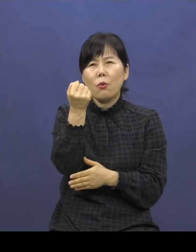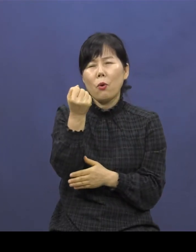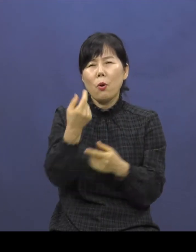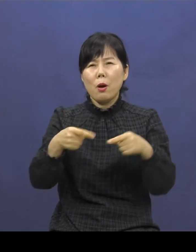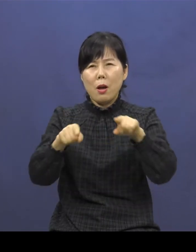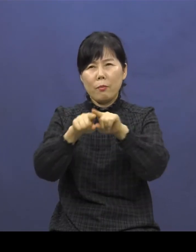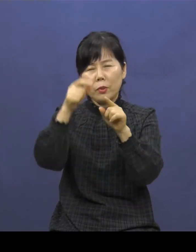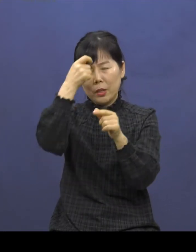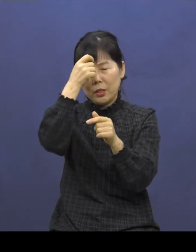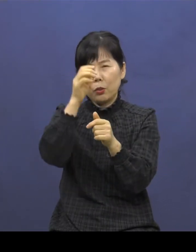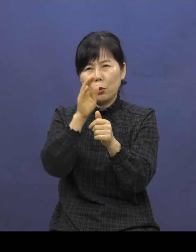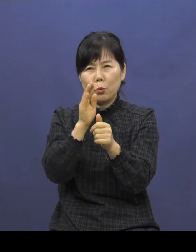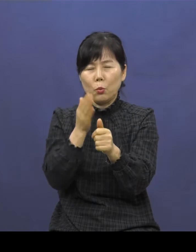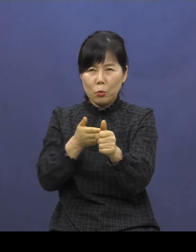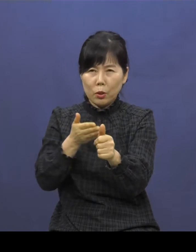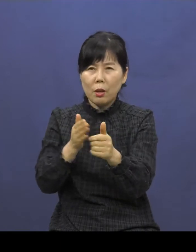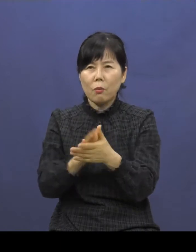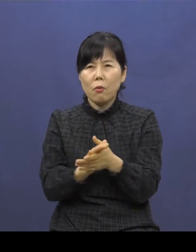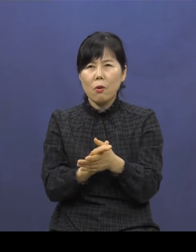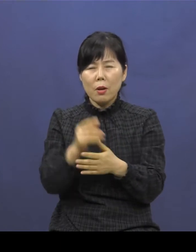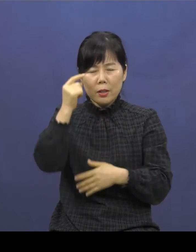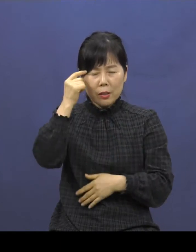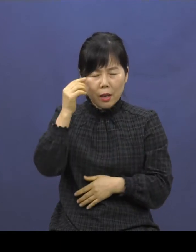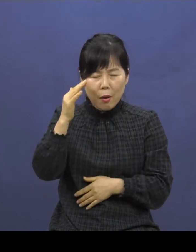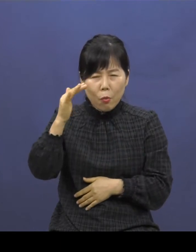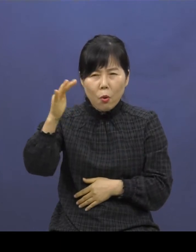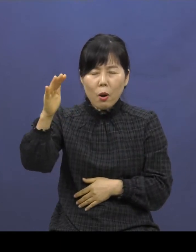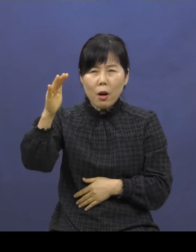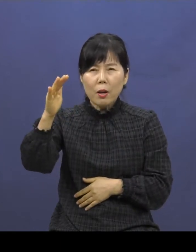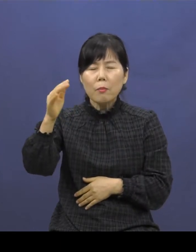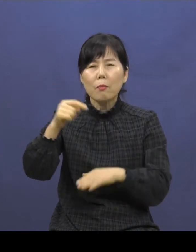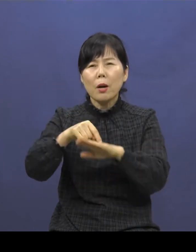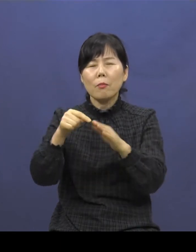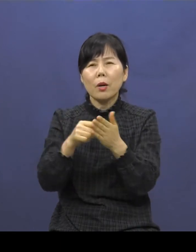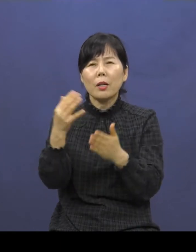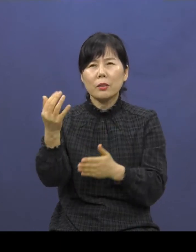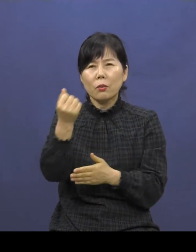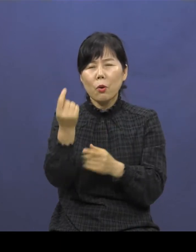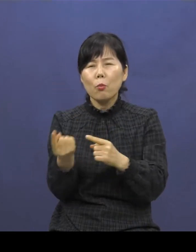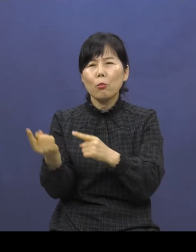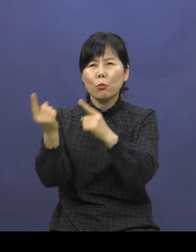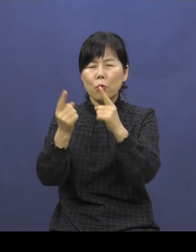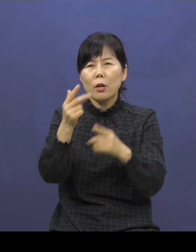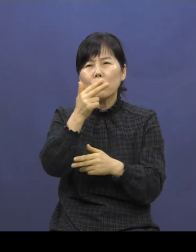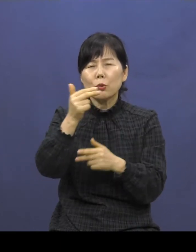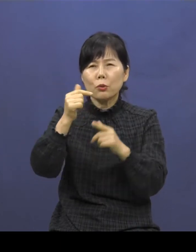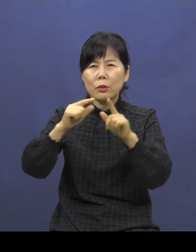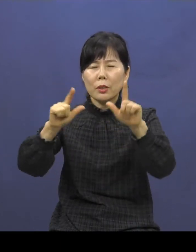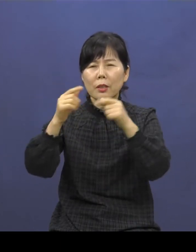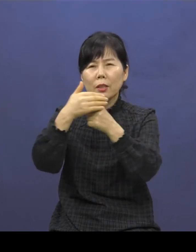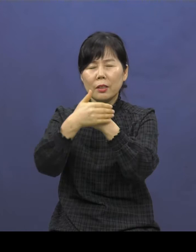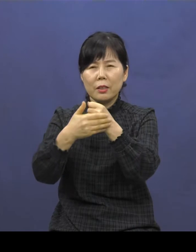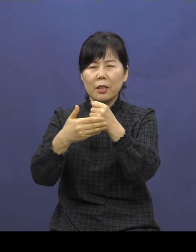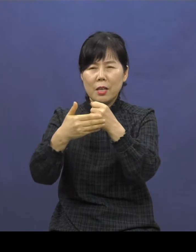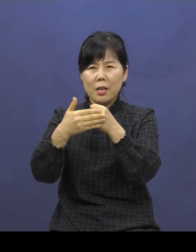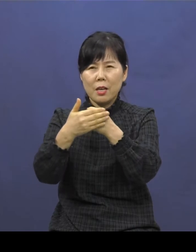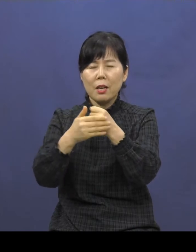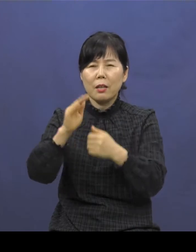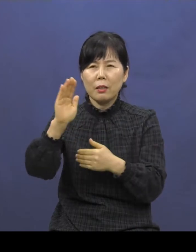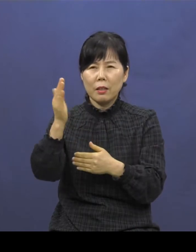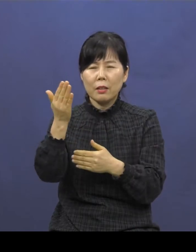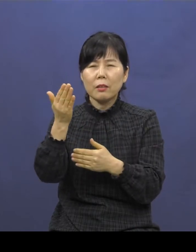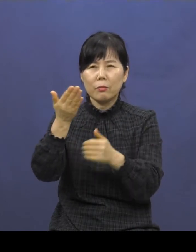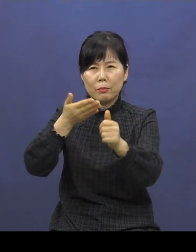같이 기도하고 또 정말 사모함으로 부활주일이 정말 놀라운 그런 은혜의 시간이 될 수 있도록 여러분 그렇게